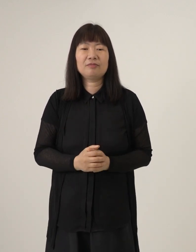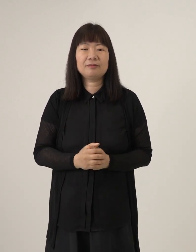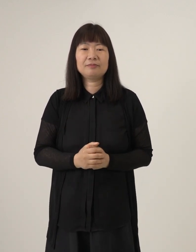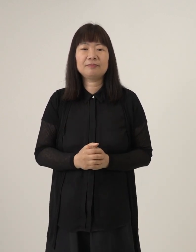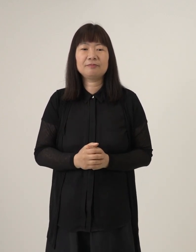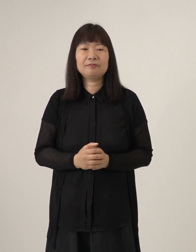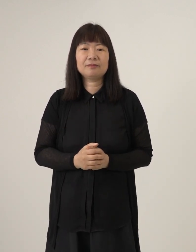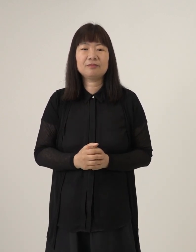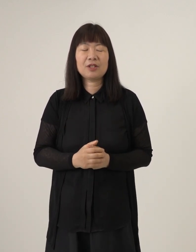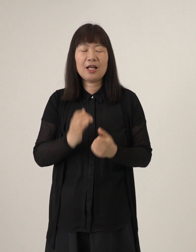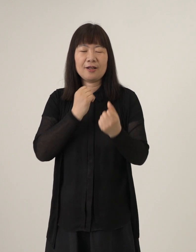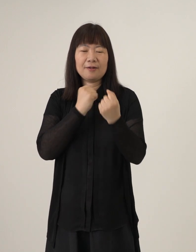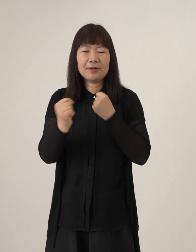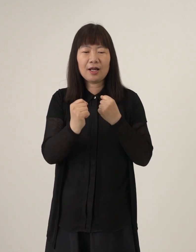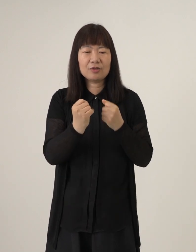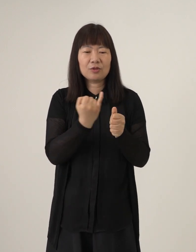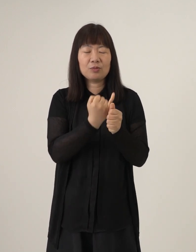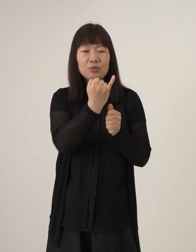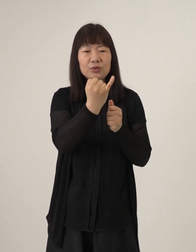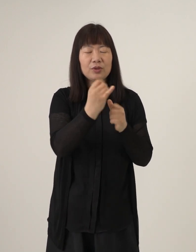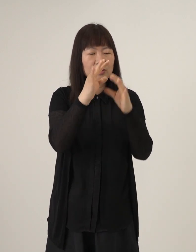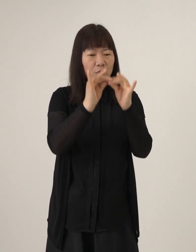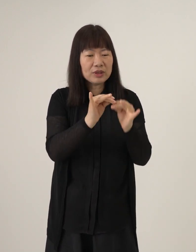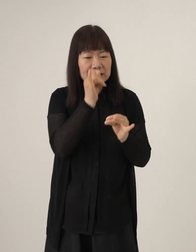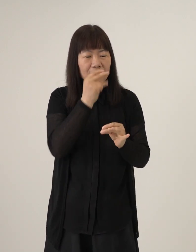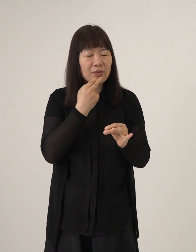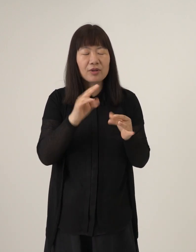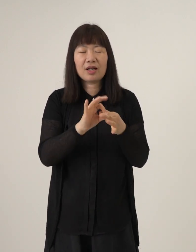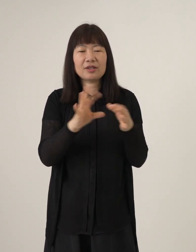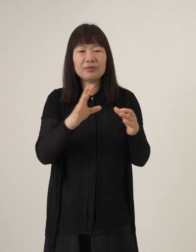불사하고 데려가야 된다. 동의하든 안 하든.